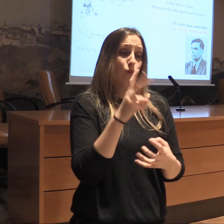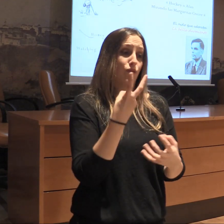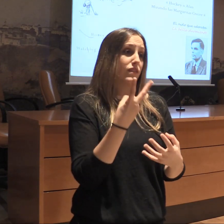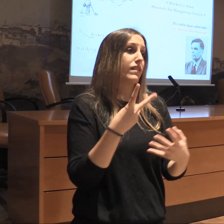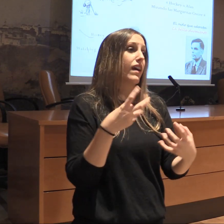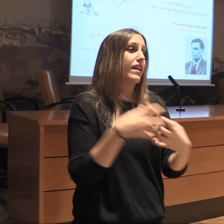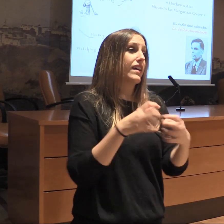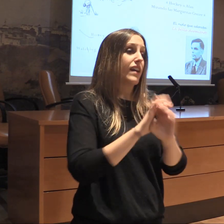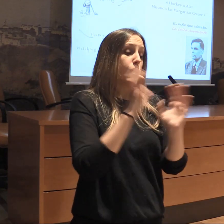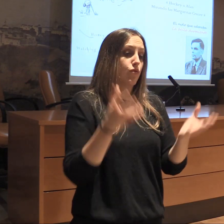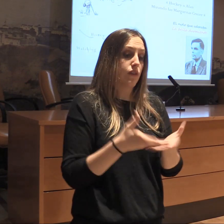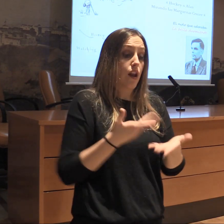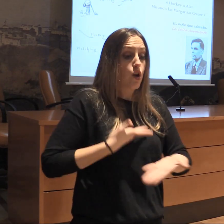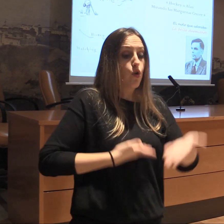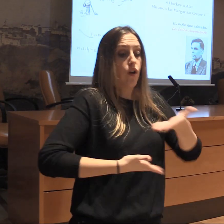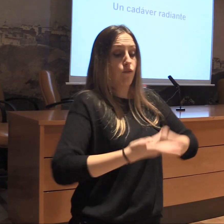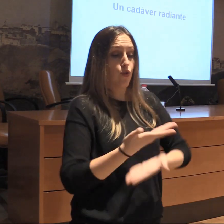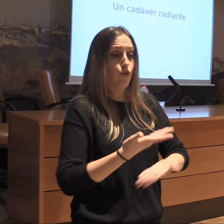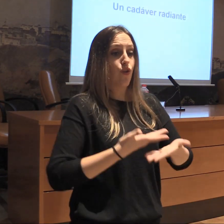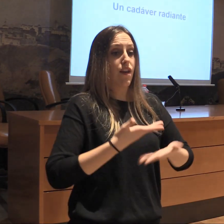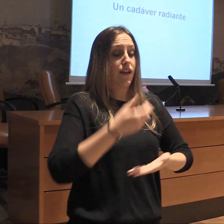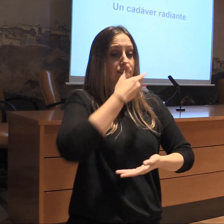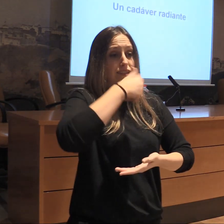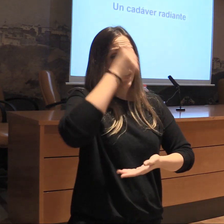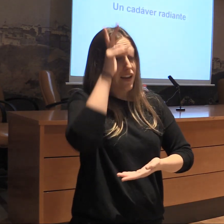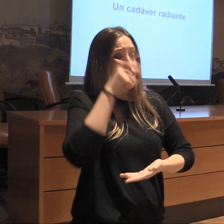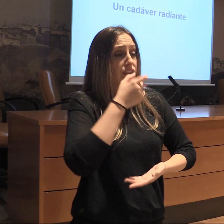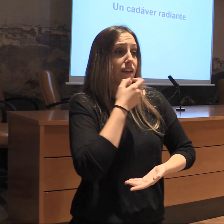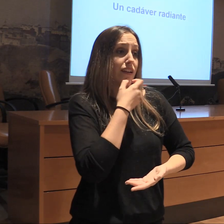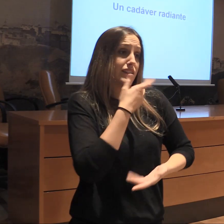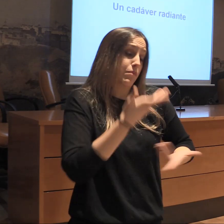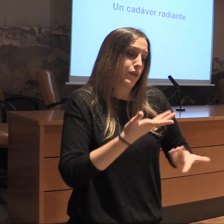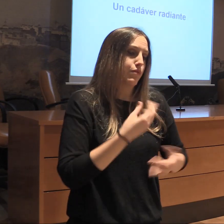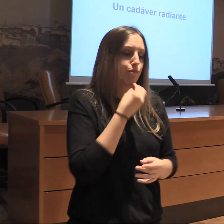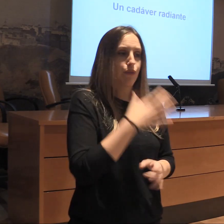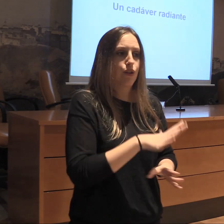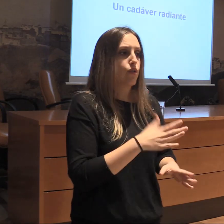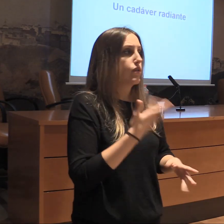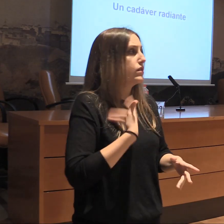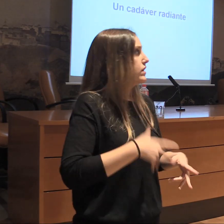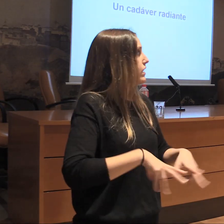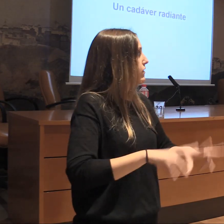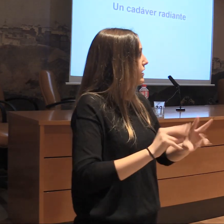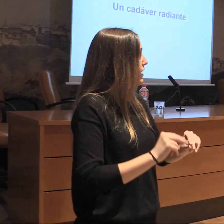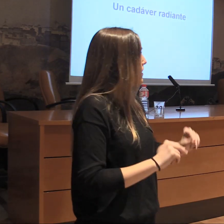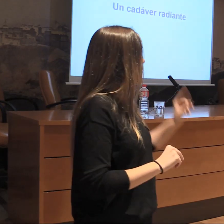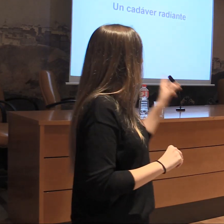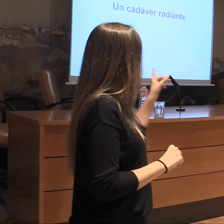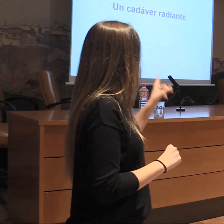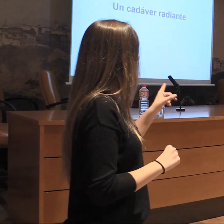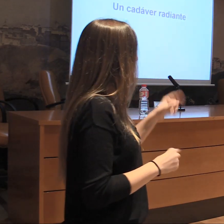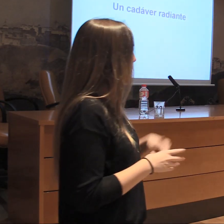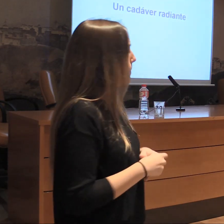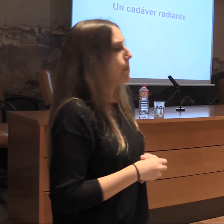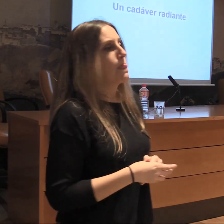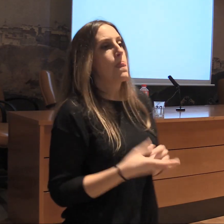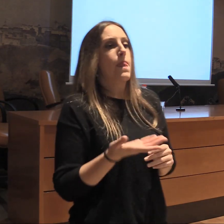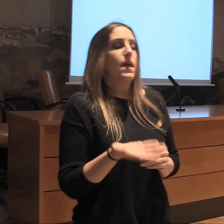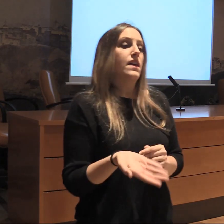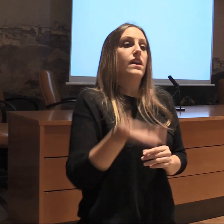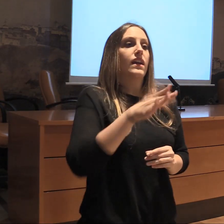haber colaborado con la inteligencia inglesa. Bueno, terminamos ya con un cadáver radiante. Volvemos al